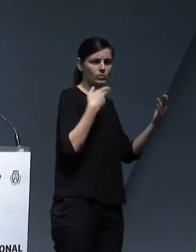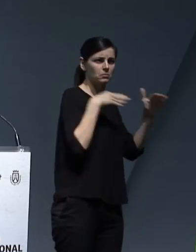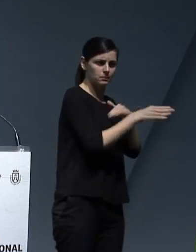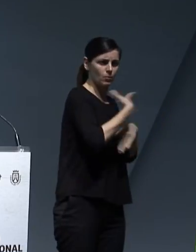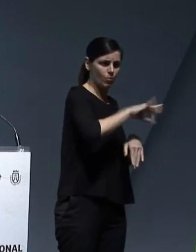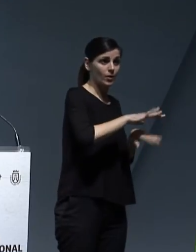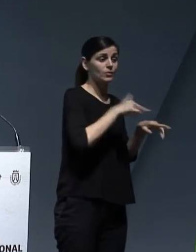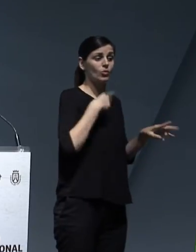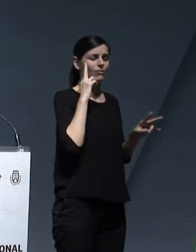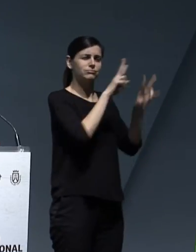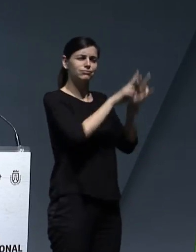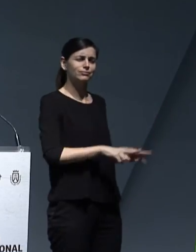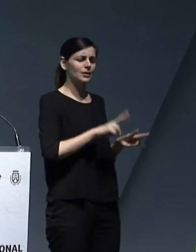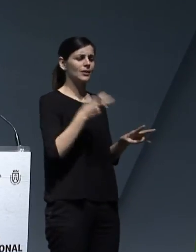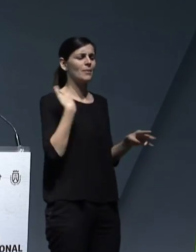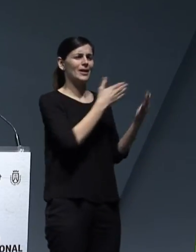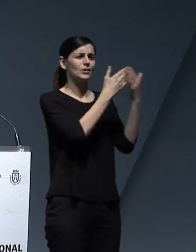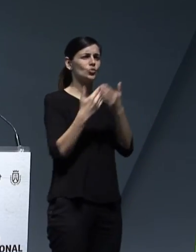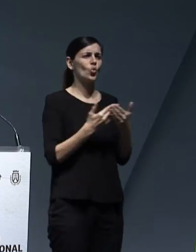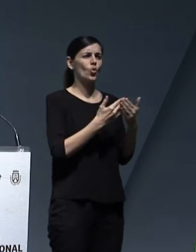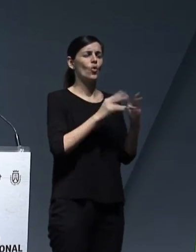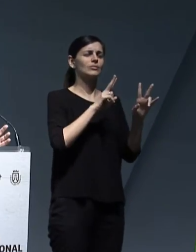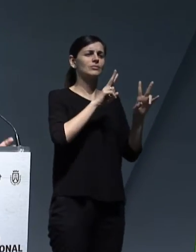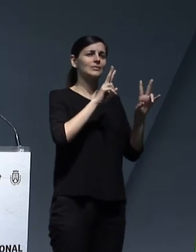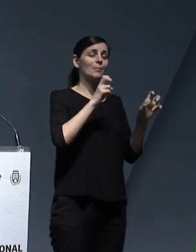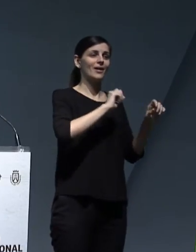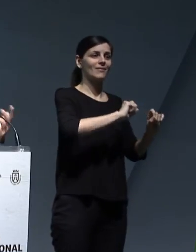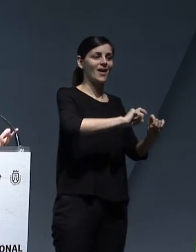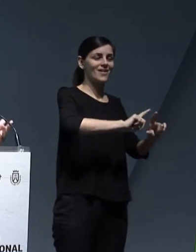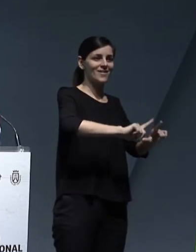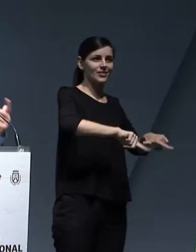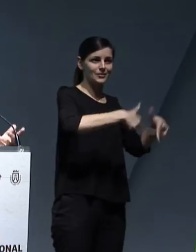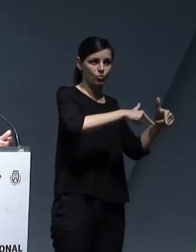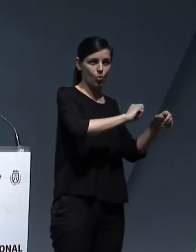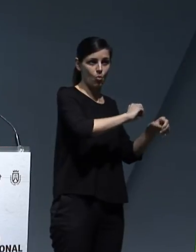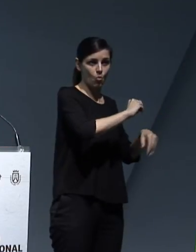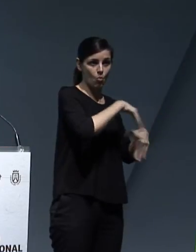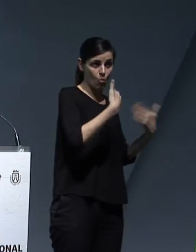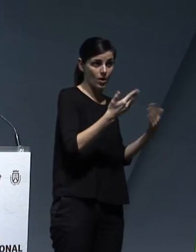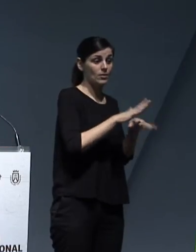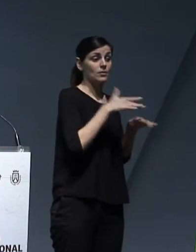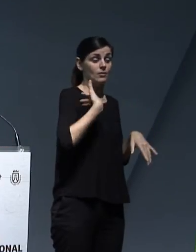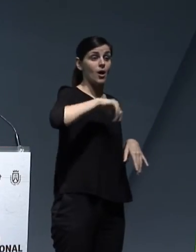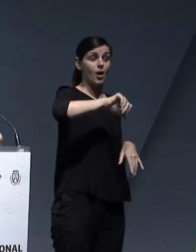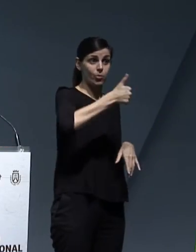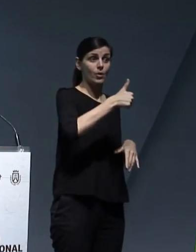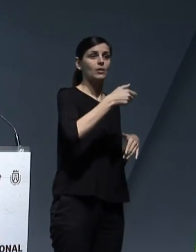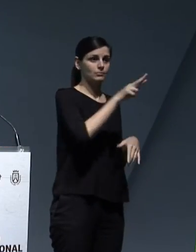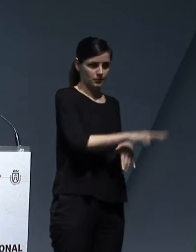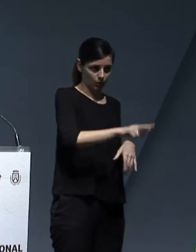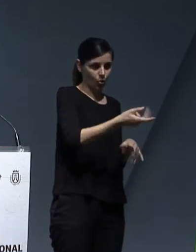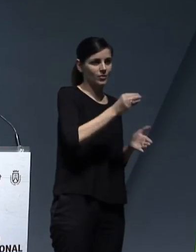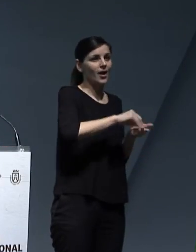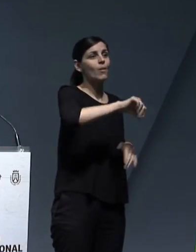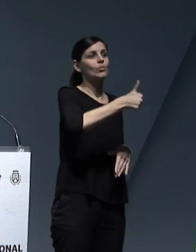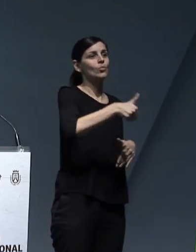de estudios sobre residuos, que se aprobó, lo reitero, en octubre, en el Pleno, en octubre